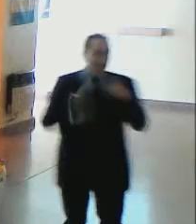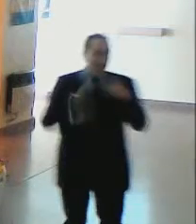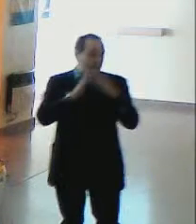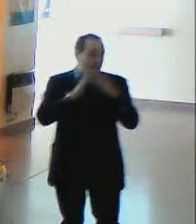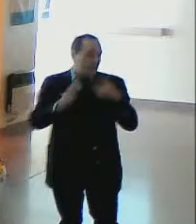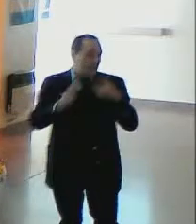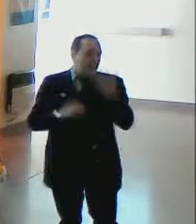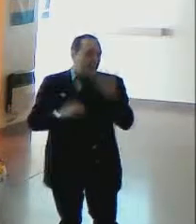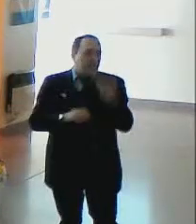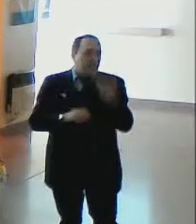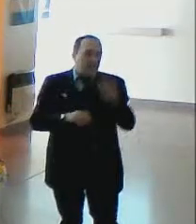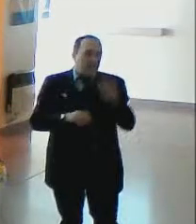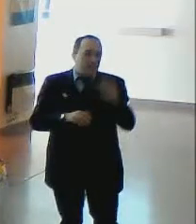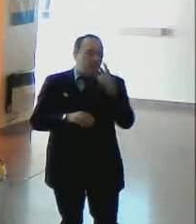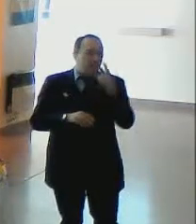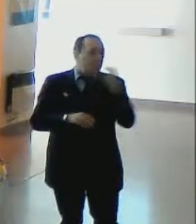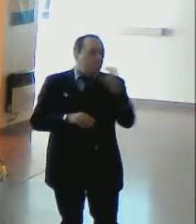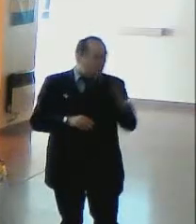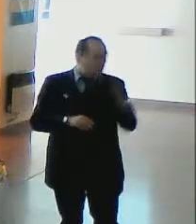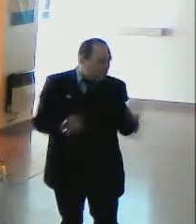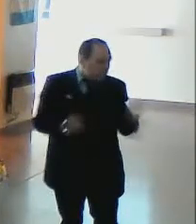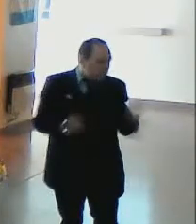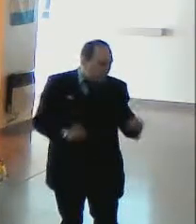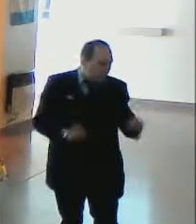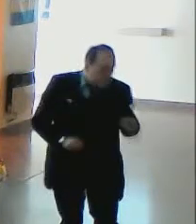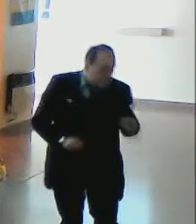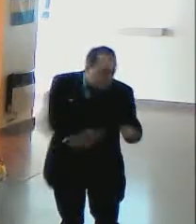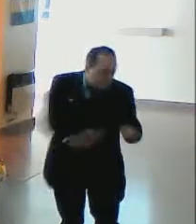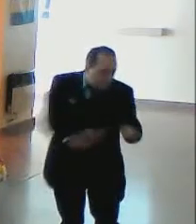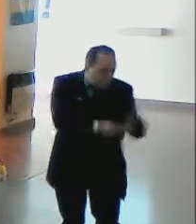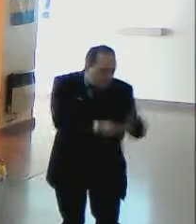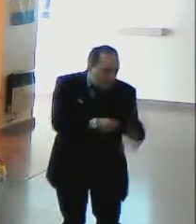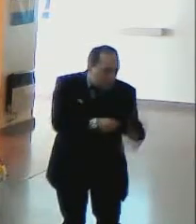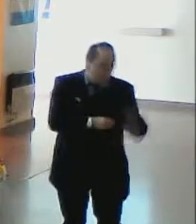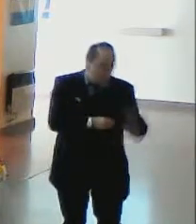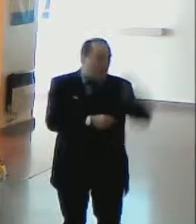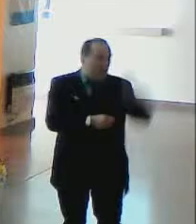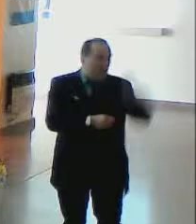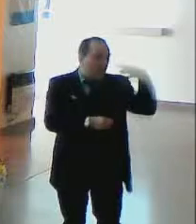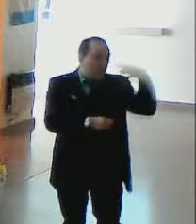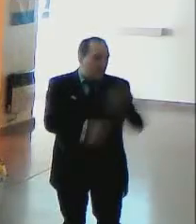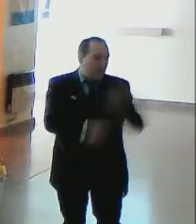cambiado. Yo cuando era chiquito, en mi casa,